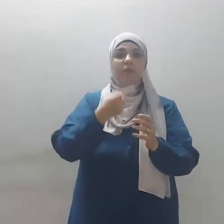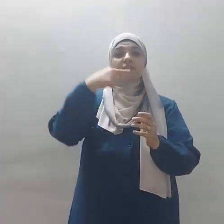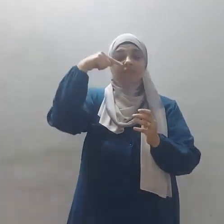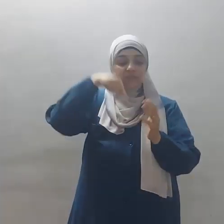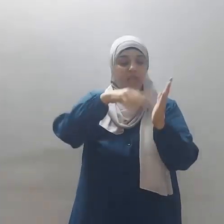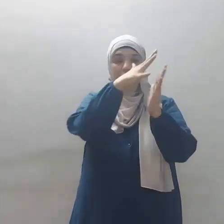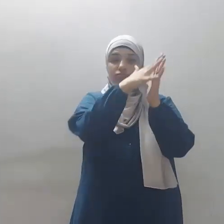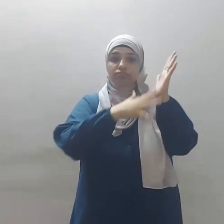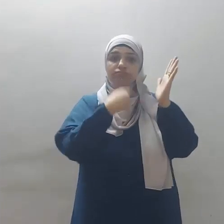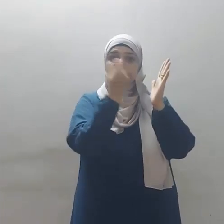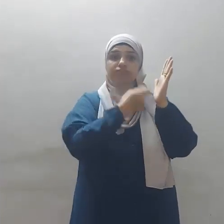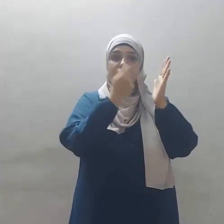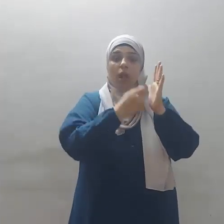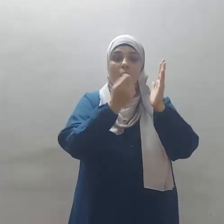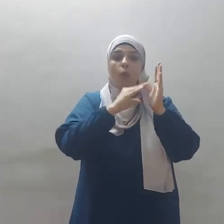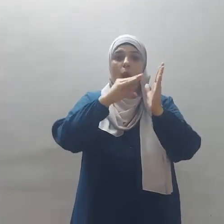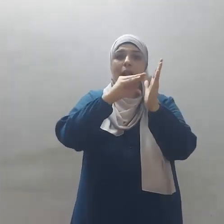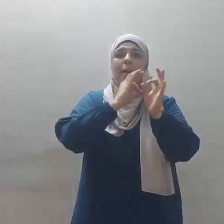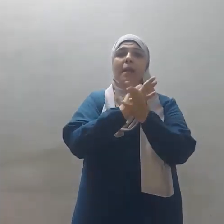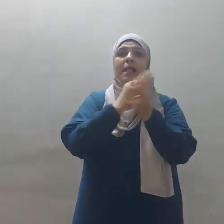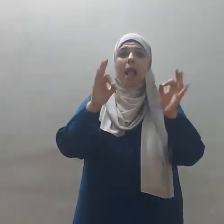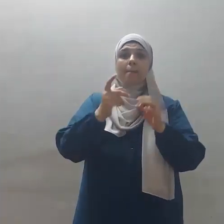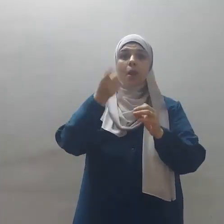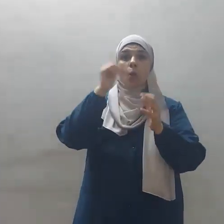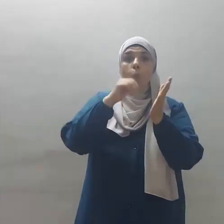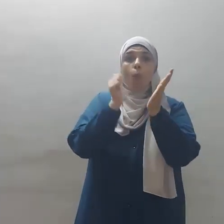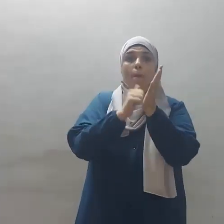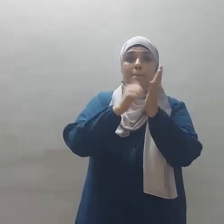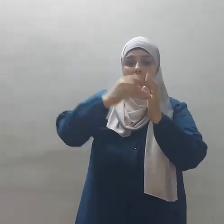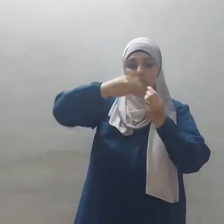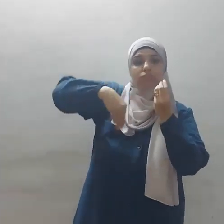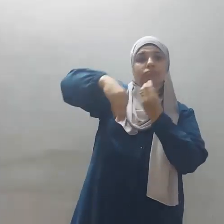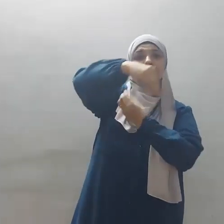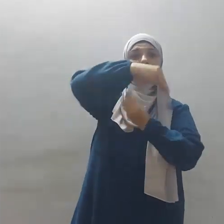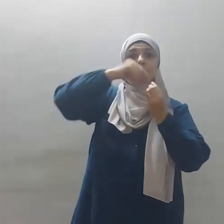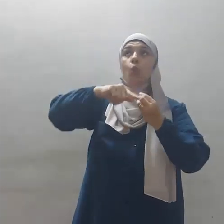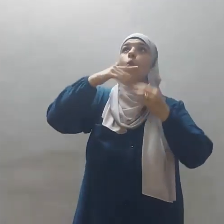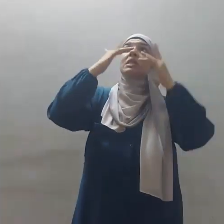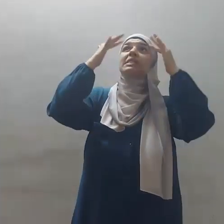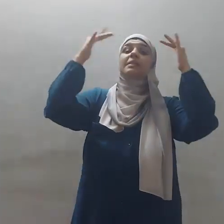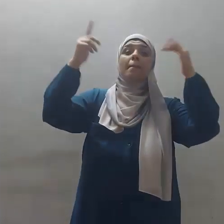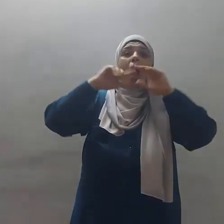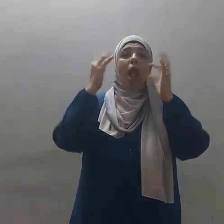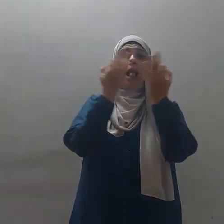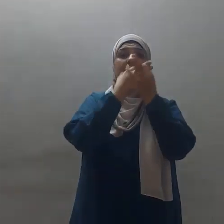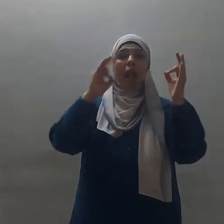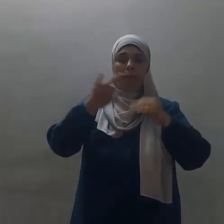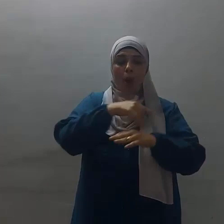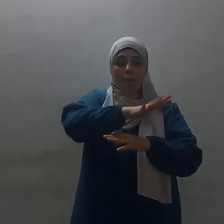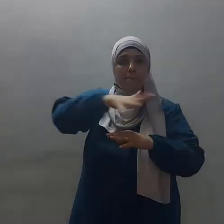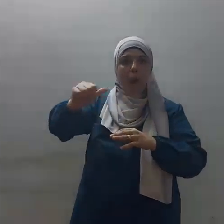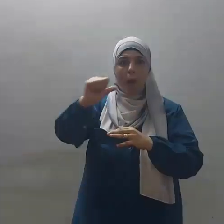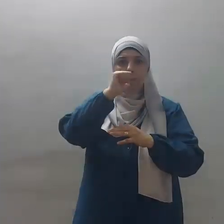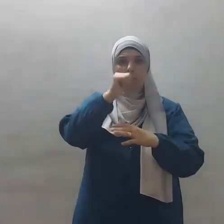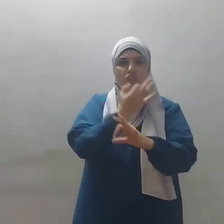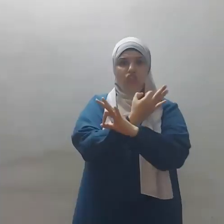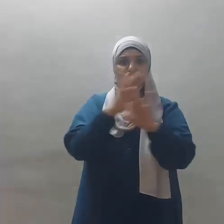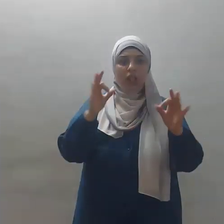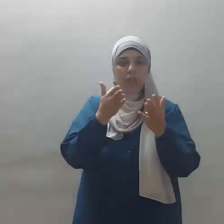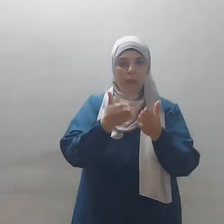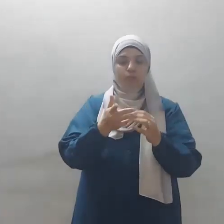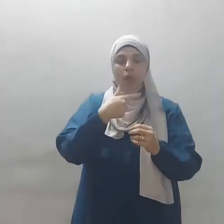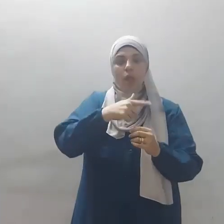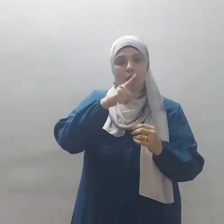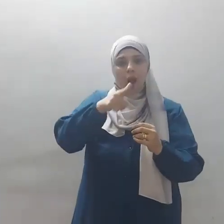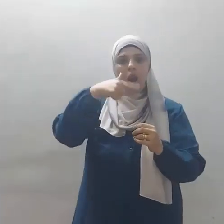رق منشور والبيت المعمور والسقف المرفوع والبحر المسجور مقدما